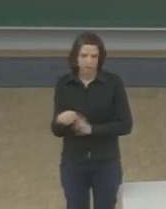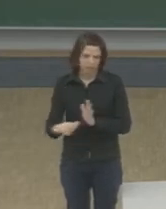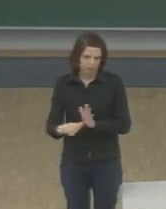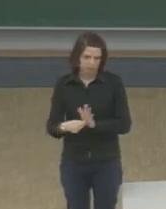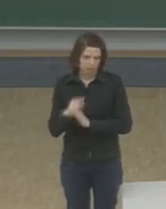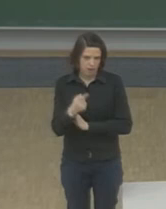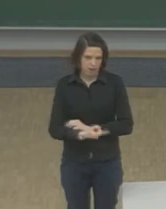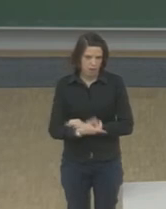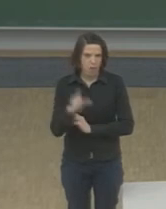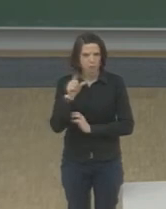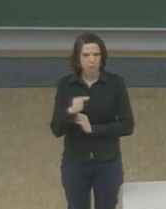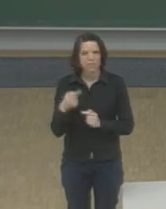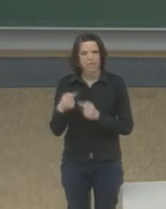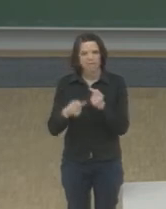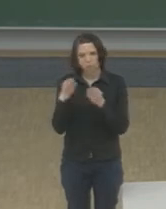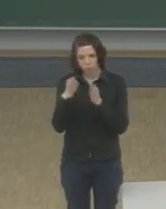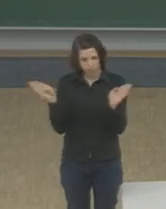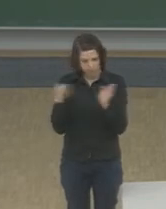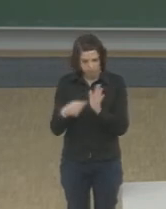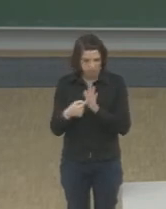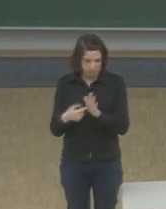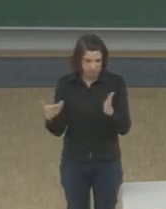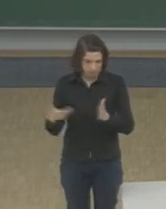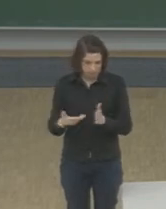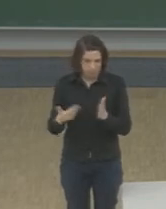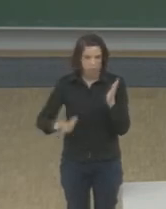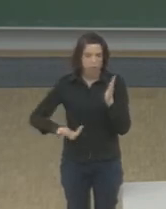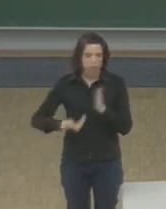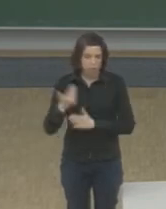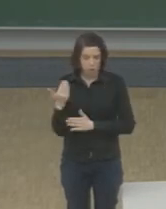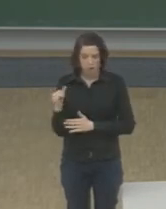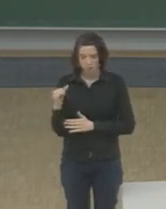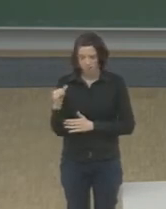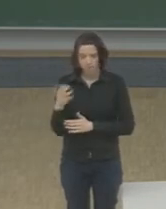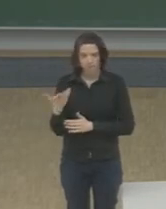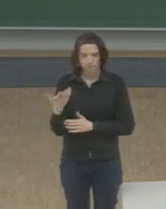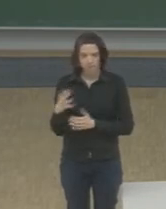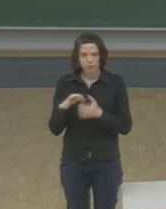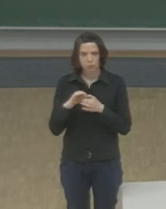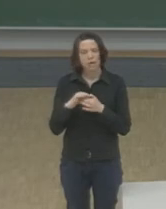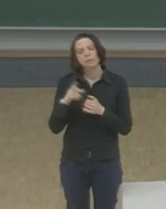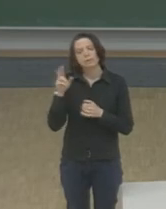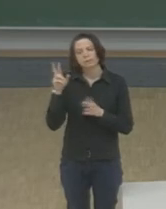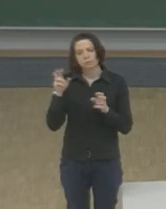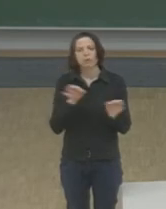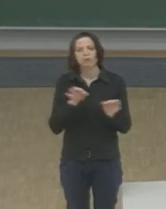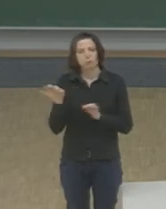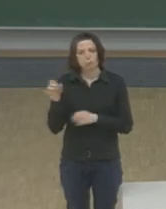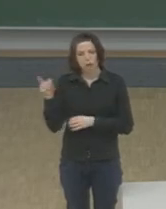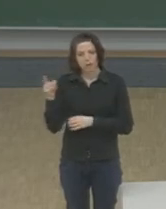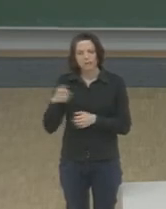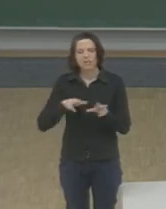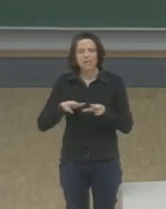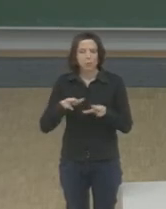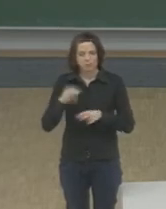eine Perspektive der Entwicklung aufgezeigt, neuerlich das, was wir bei Führer als regulative Idee gesehen